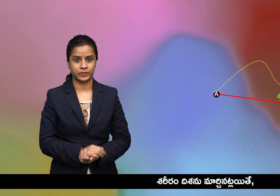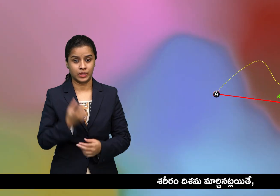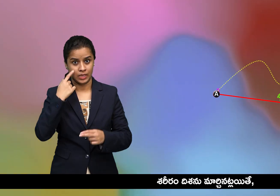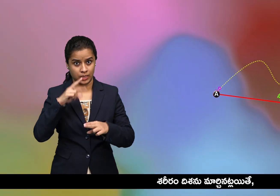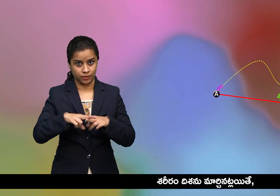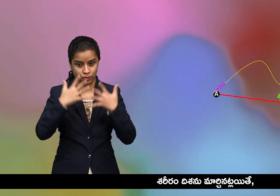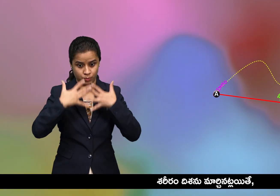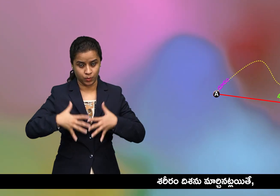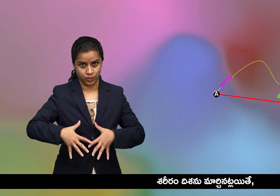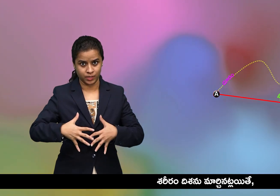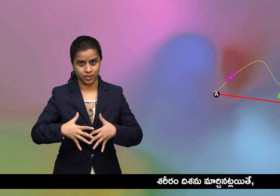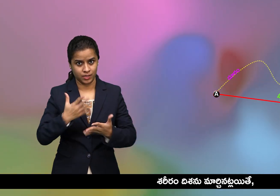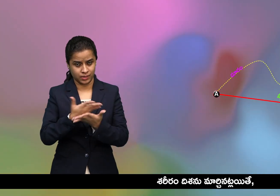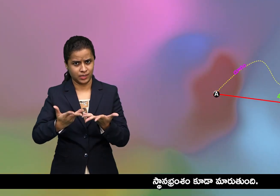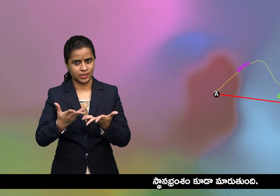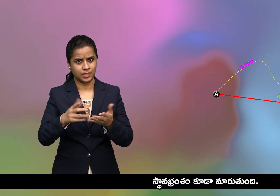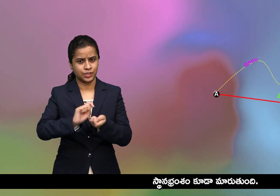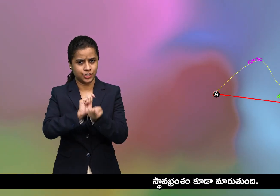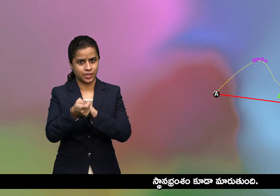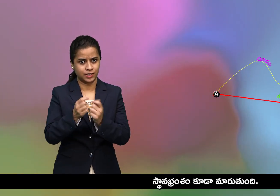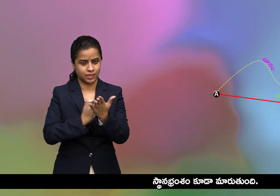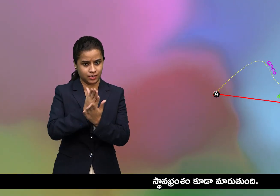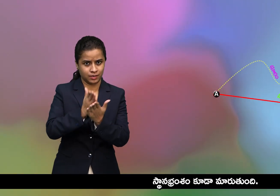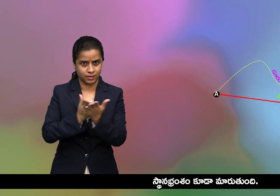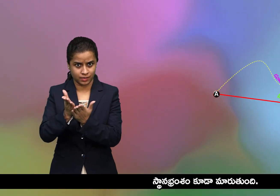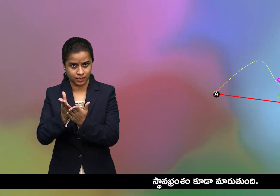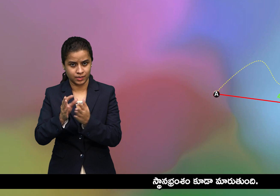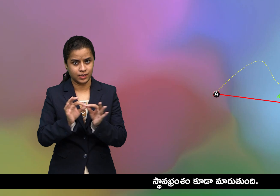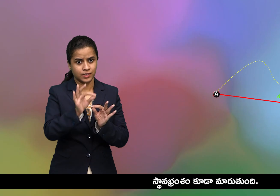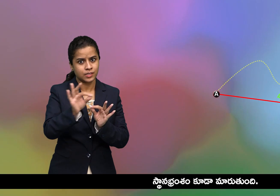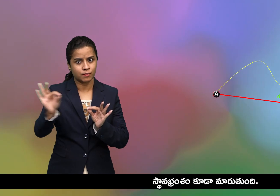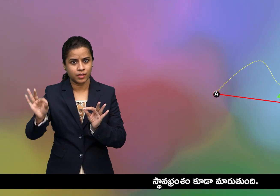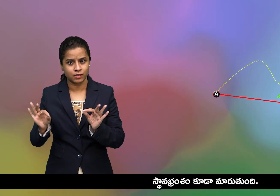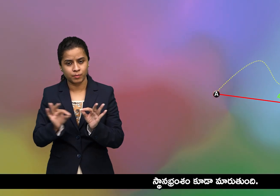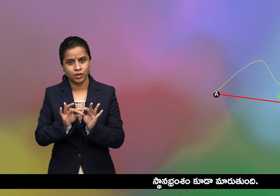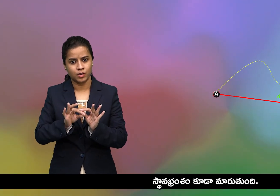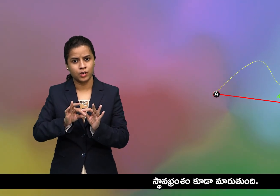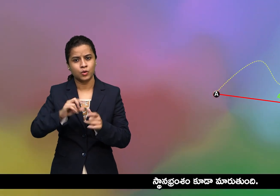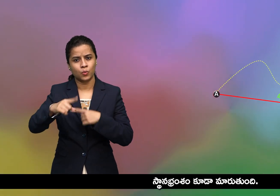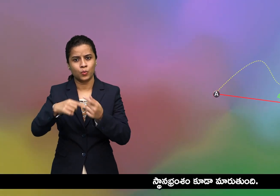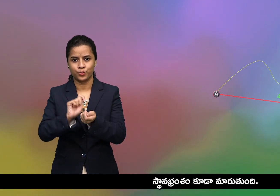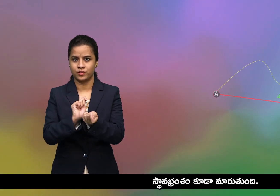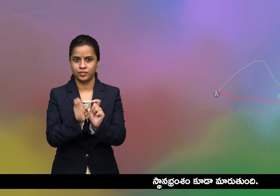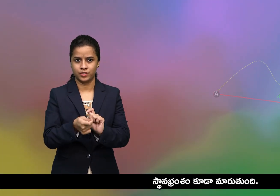శరీరం దిశను మార్చినట్లయితే స్థానభ్రంశం కూడా మారుతుంది.